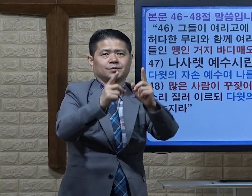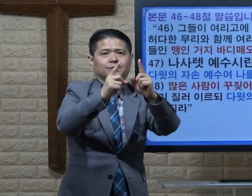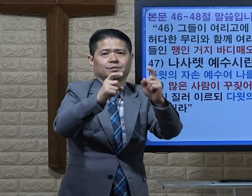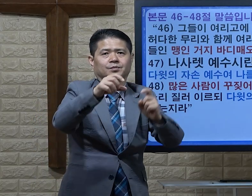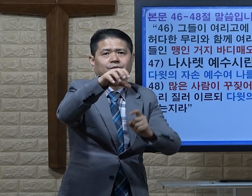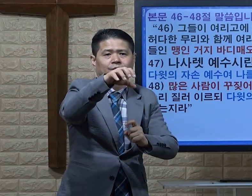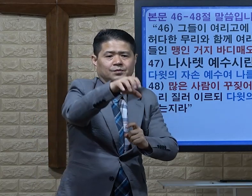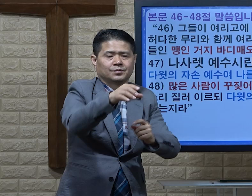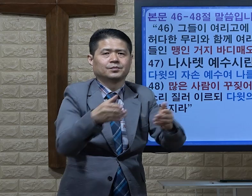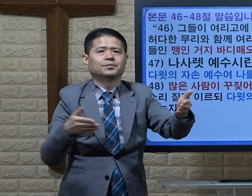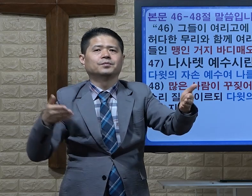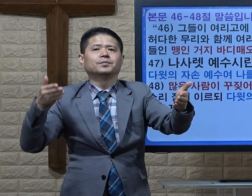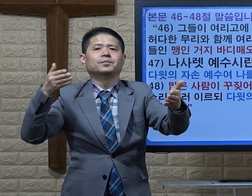여리고성에 이르렀더니